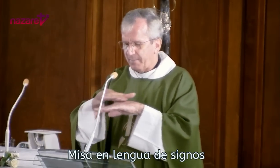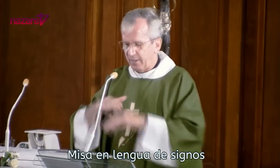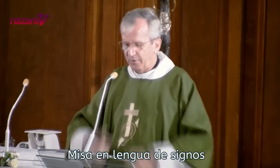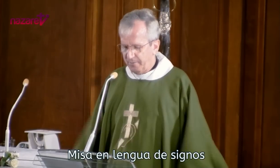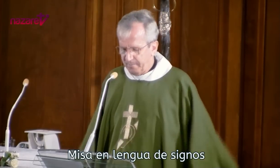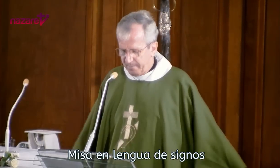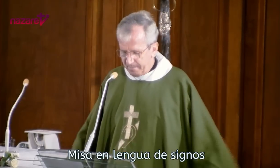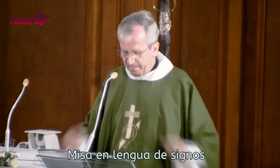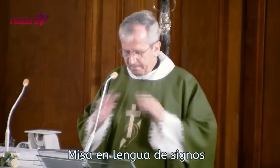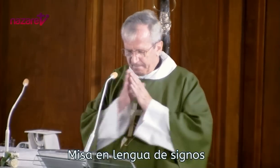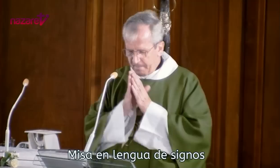perdón.